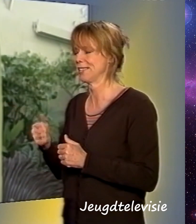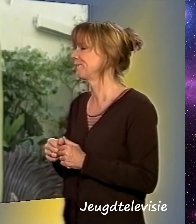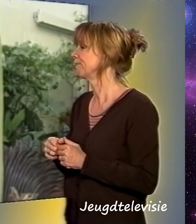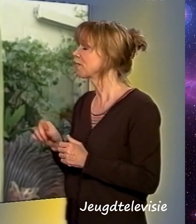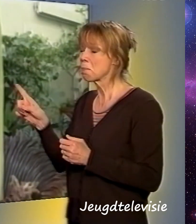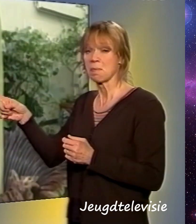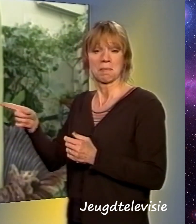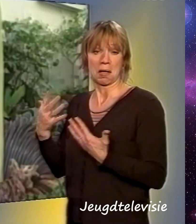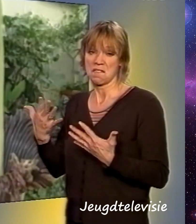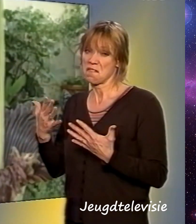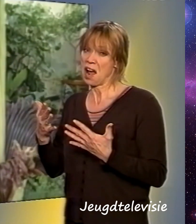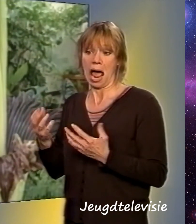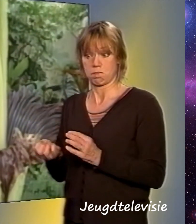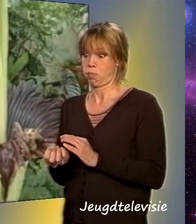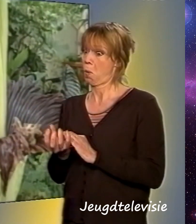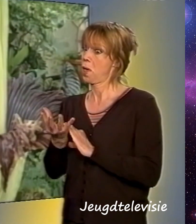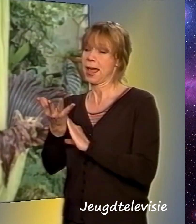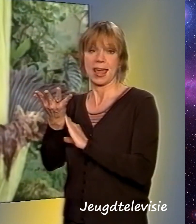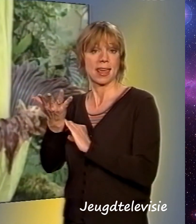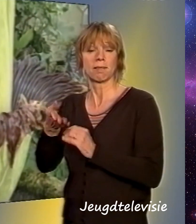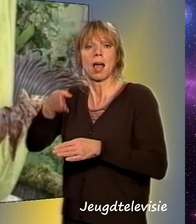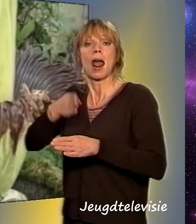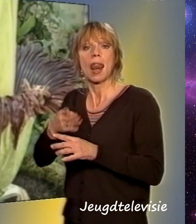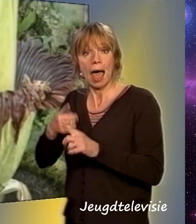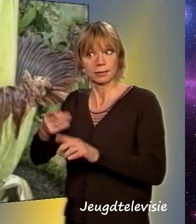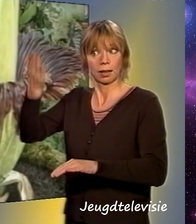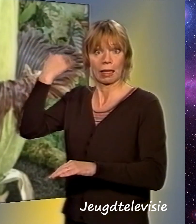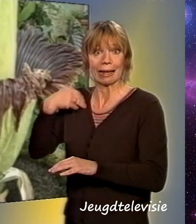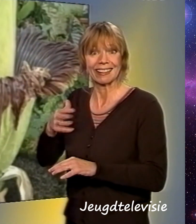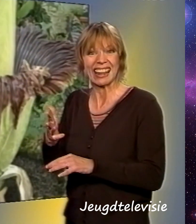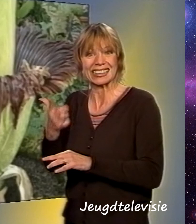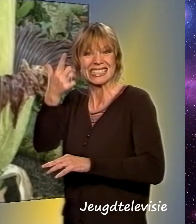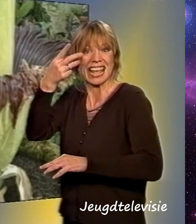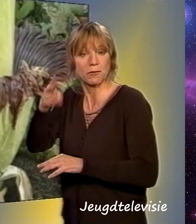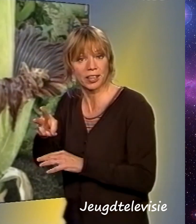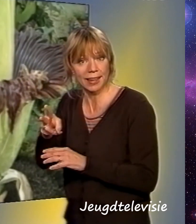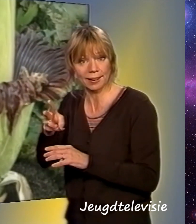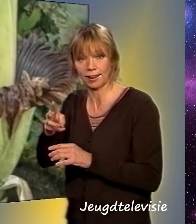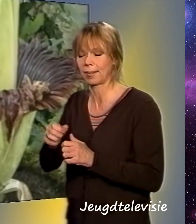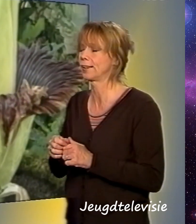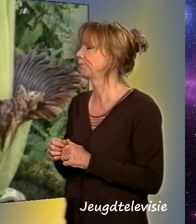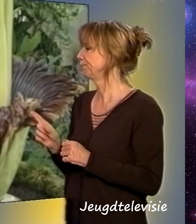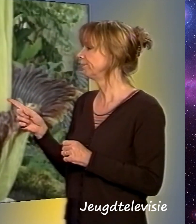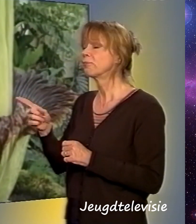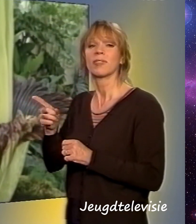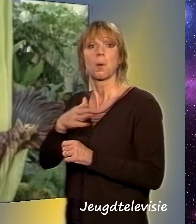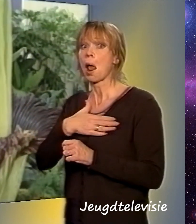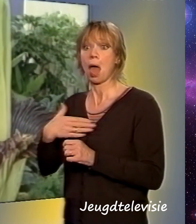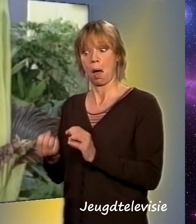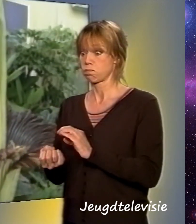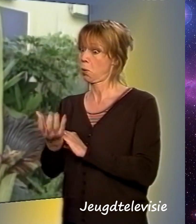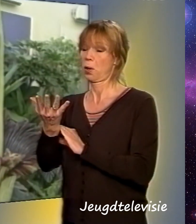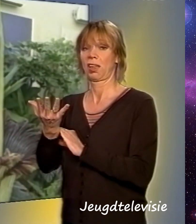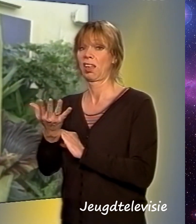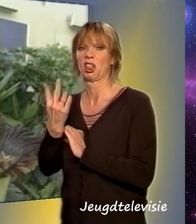toe in bloei de laatste keer dat de plant in amerika een bloem had was in 1937 lang duurt het ook niet binnen twee dagen